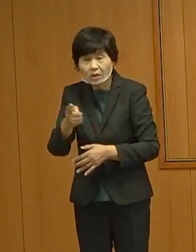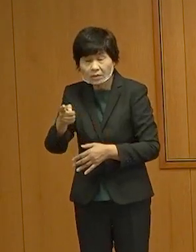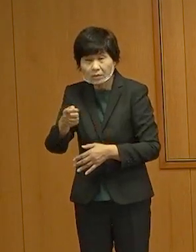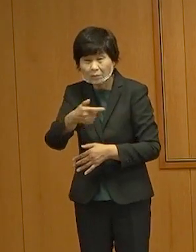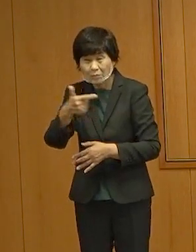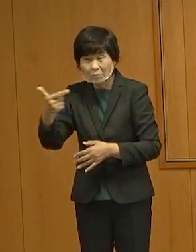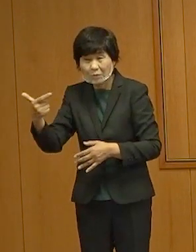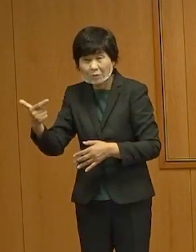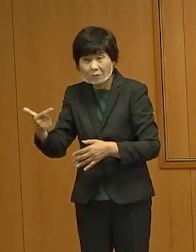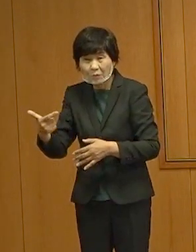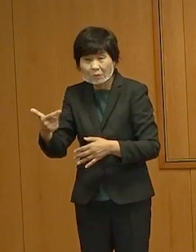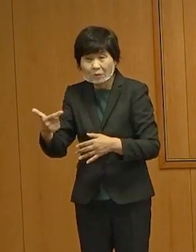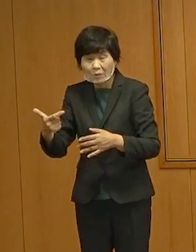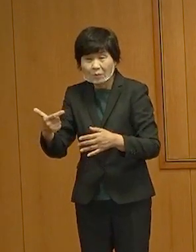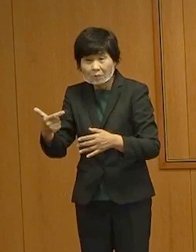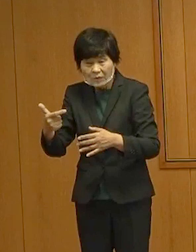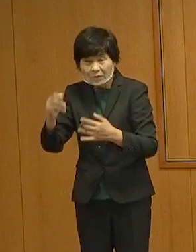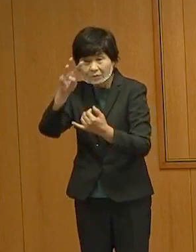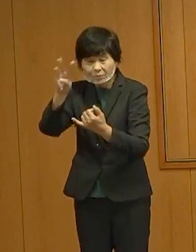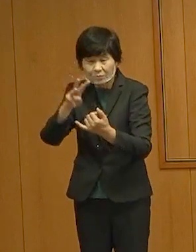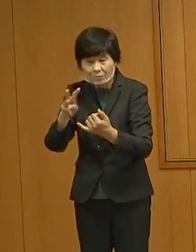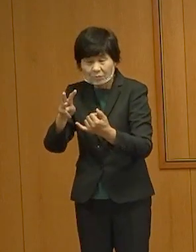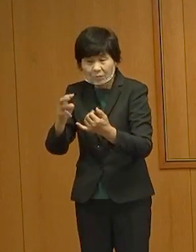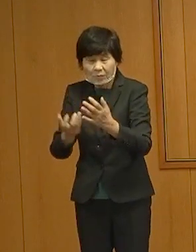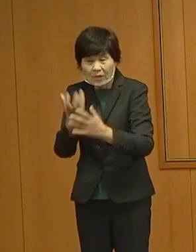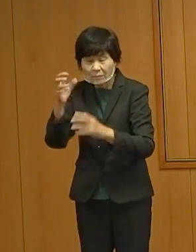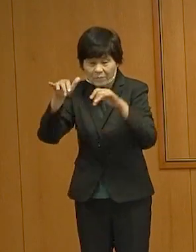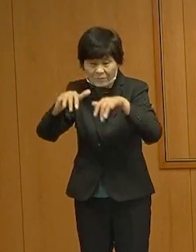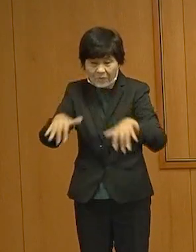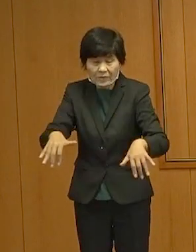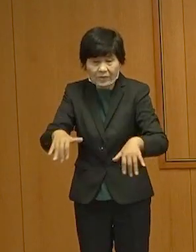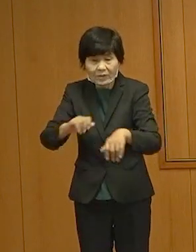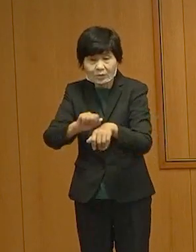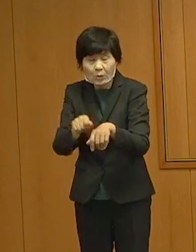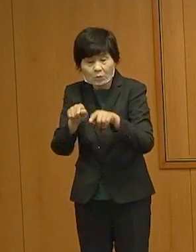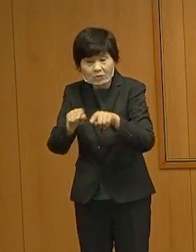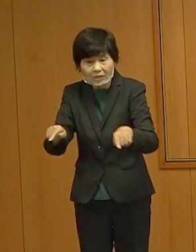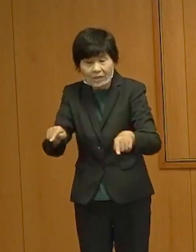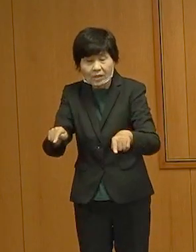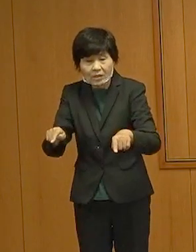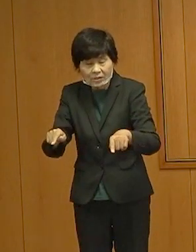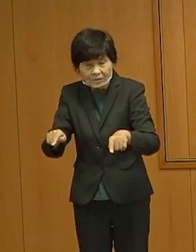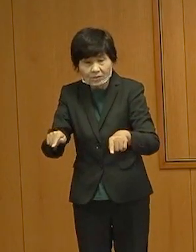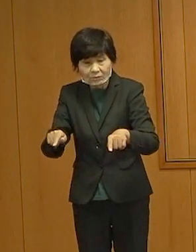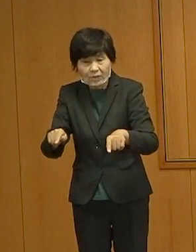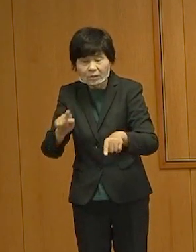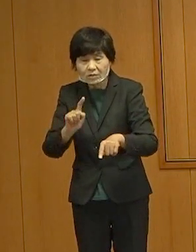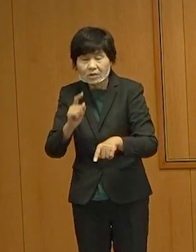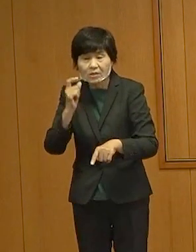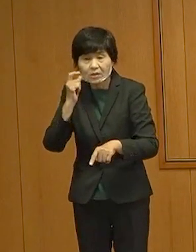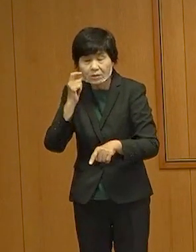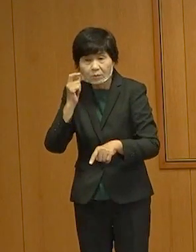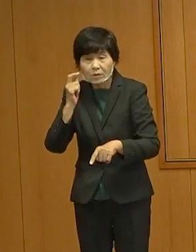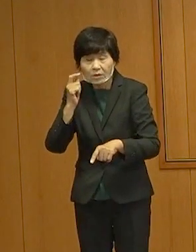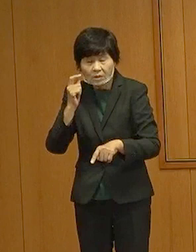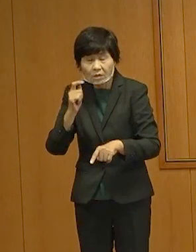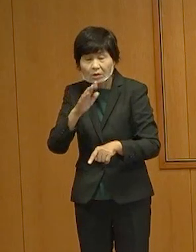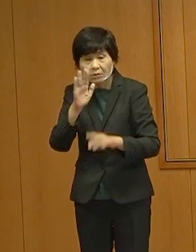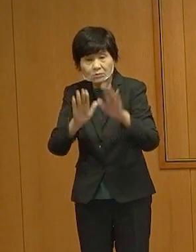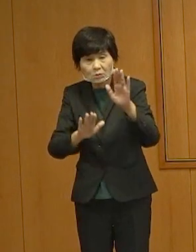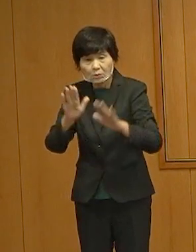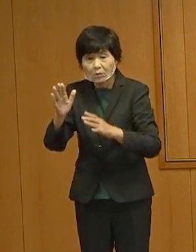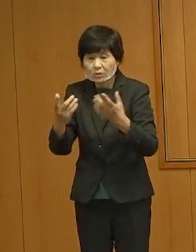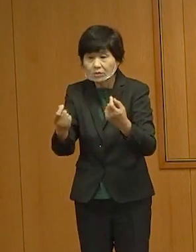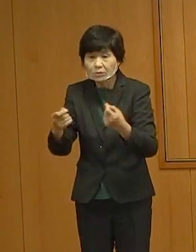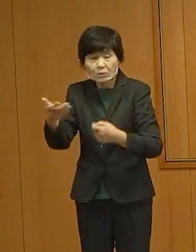ので強制執行するのは難しいっていう、これはやっぱり現状はやっぱりそういう状況は変わらないん